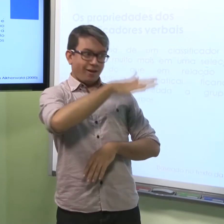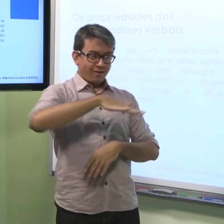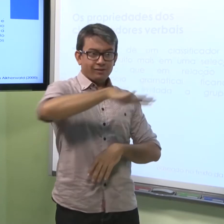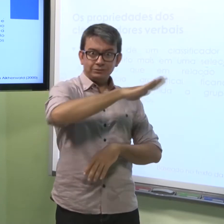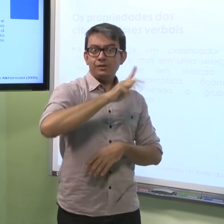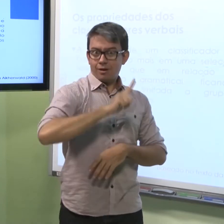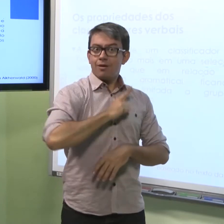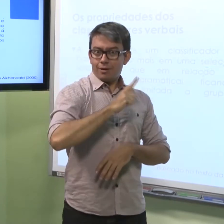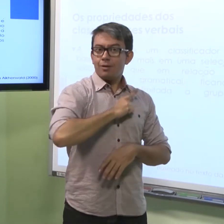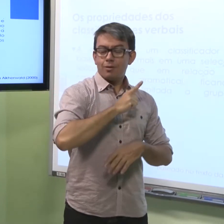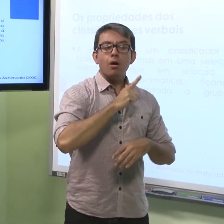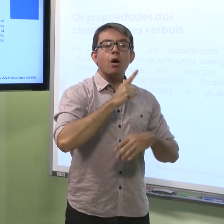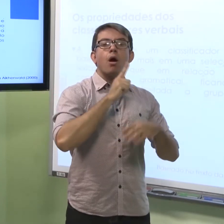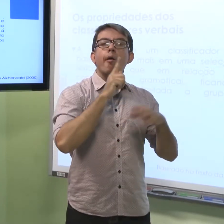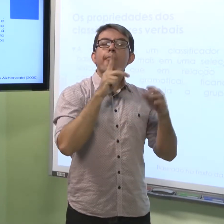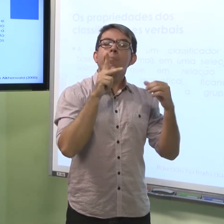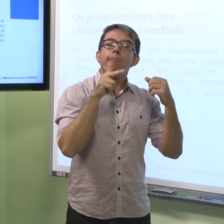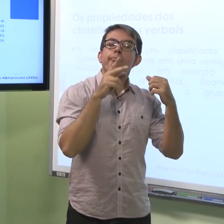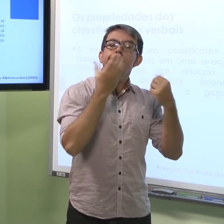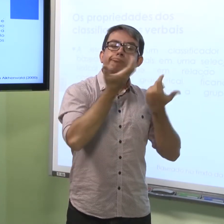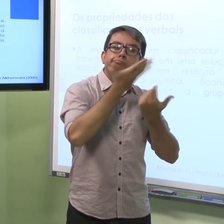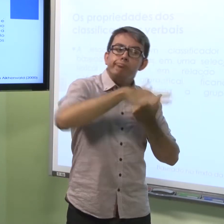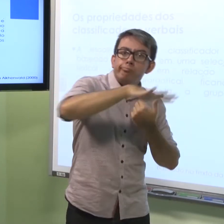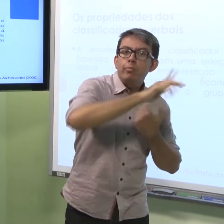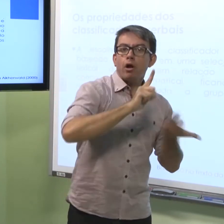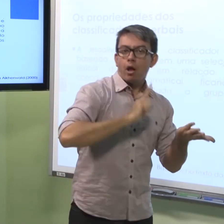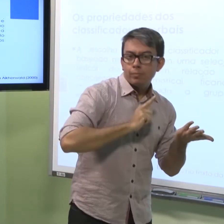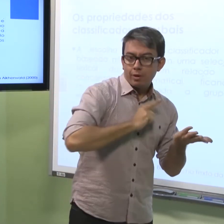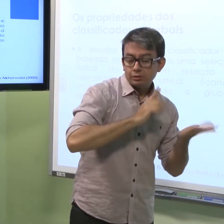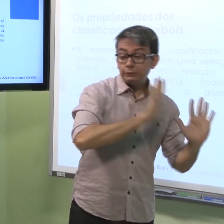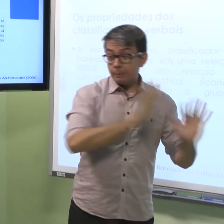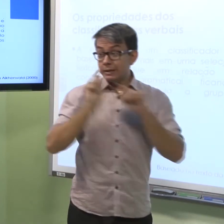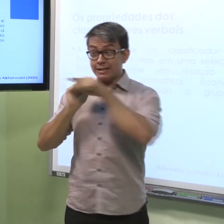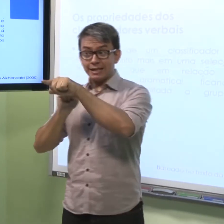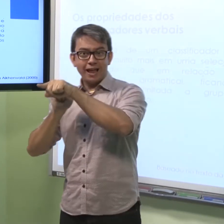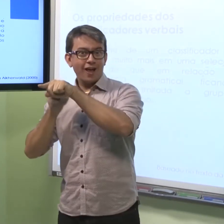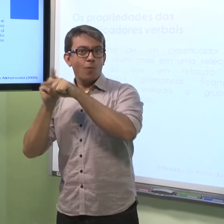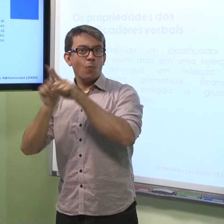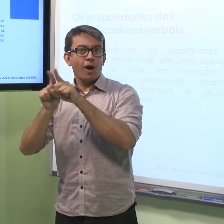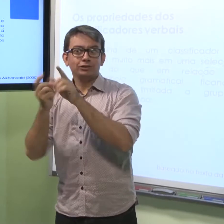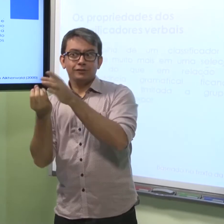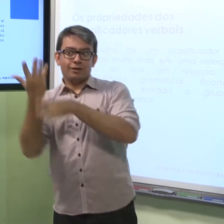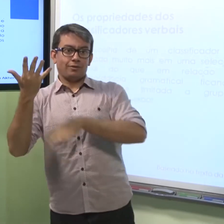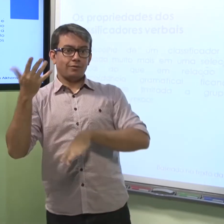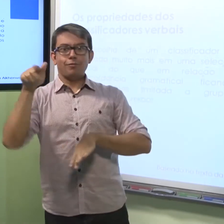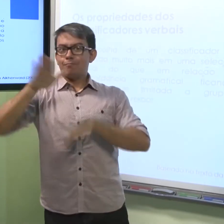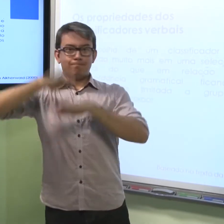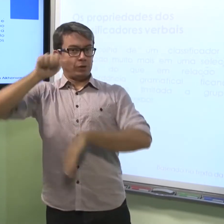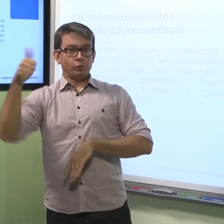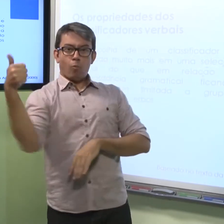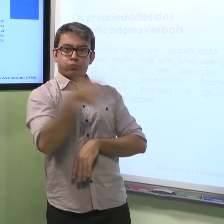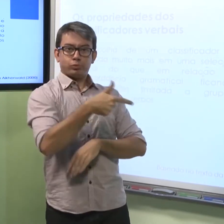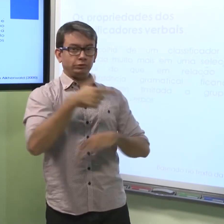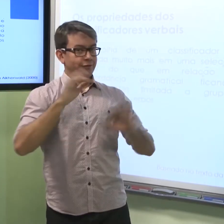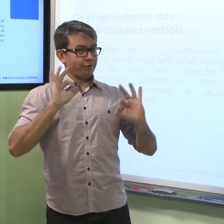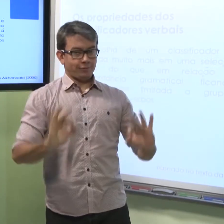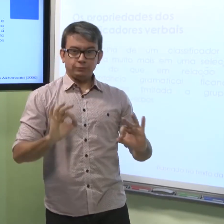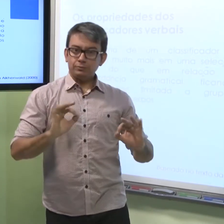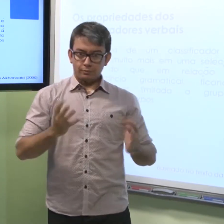é apenas uma concordância gramatical, é mais uma seleção lexical do que uma